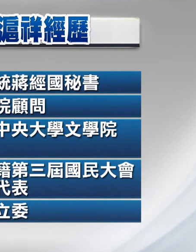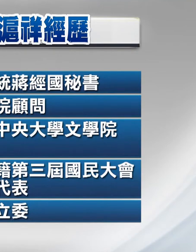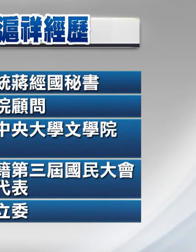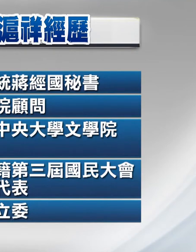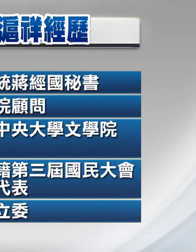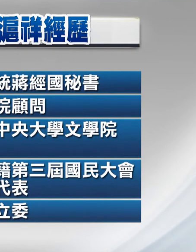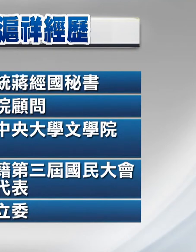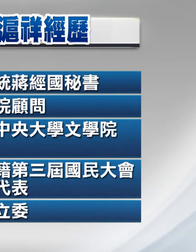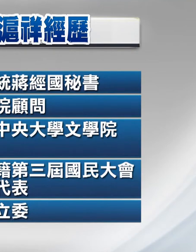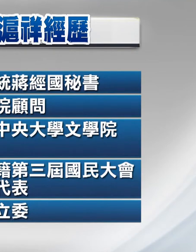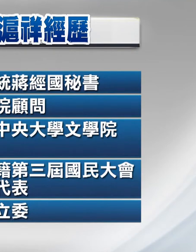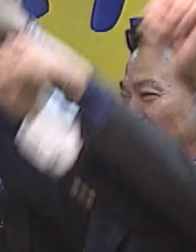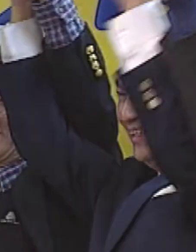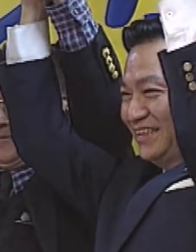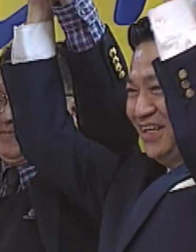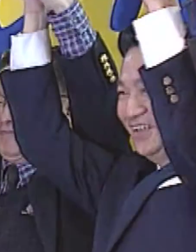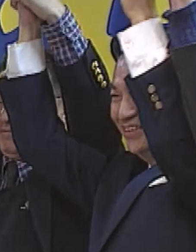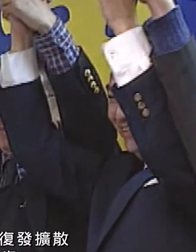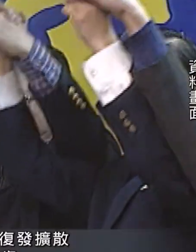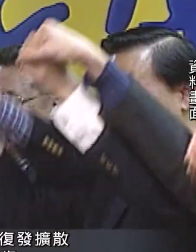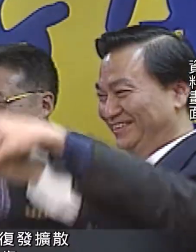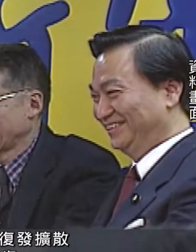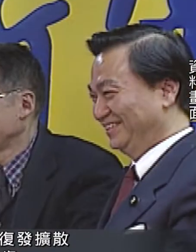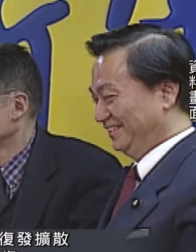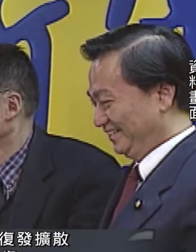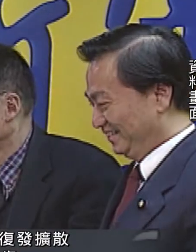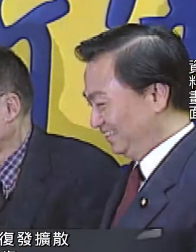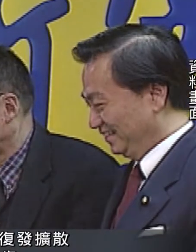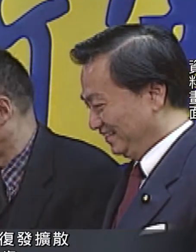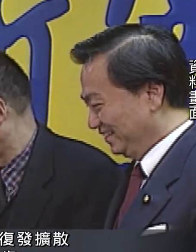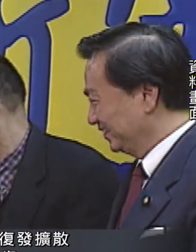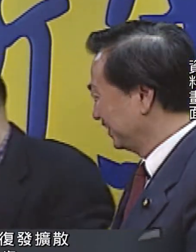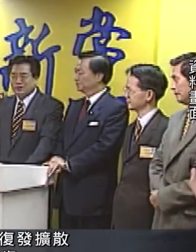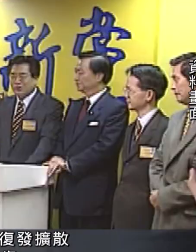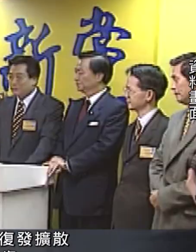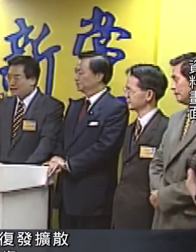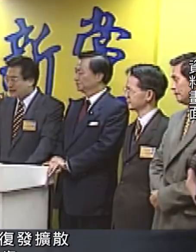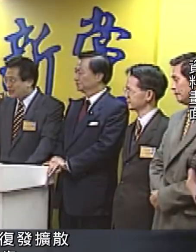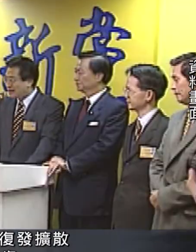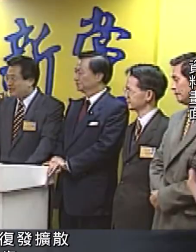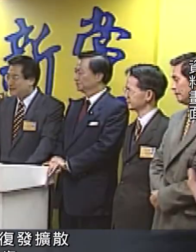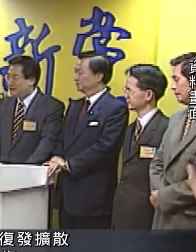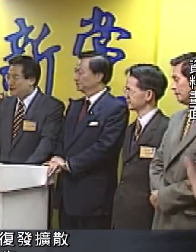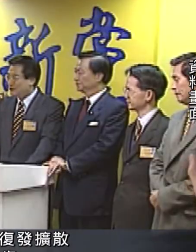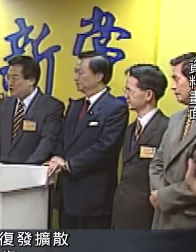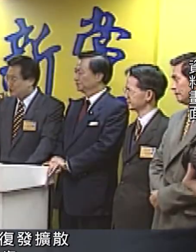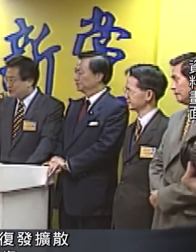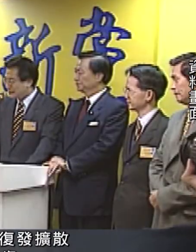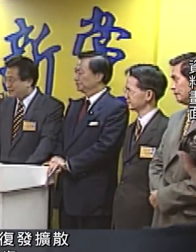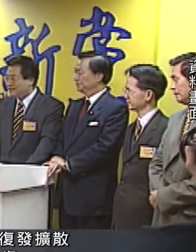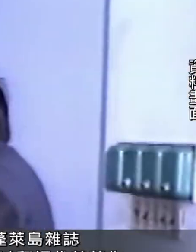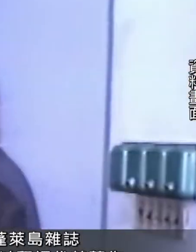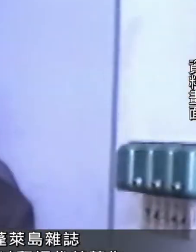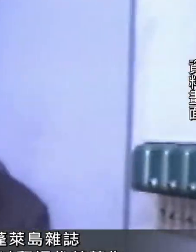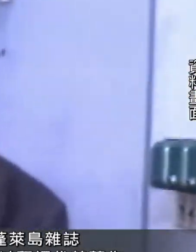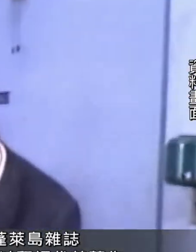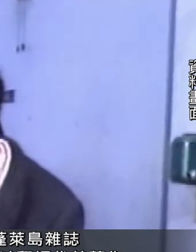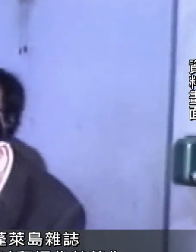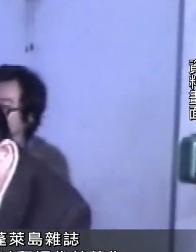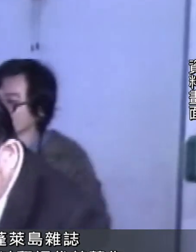代表等要职，近日因为发现癌症复发扩散，25号病逝，享寿73岁。他曾在1984年